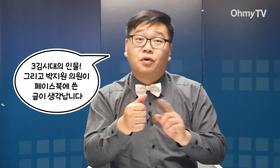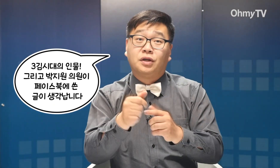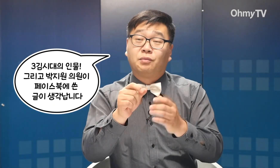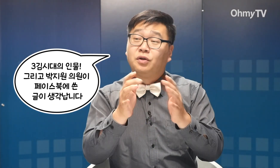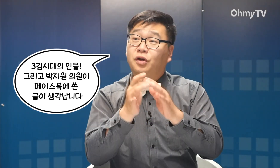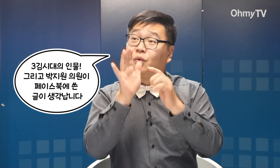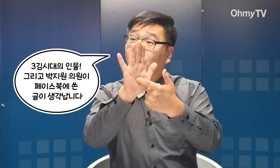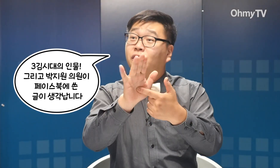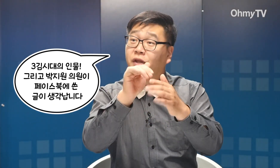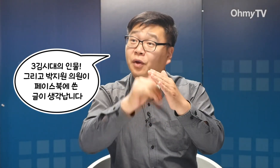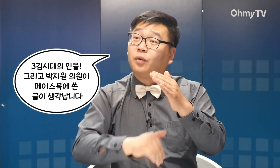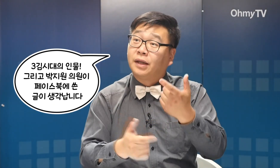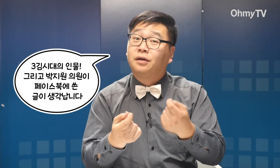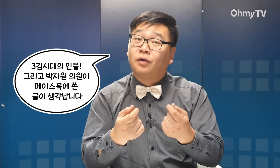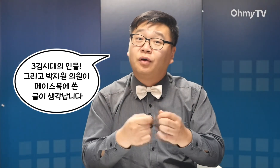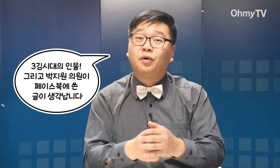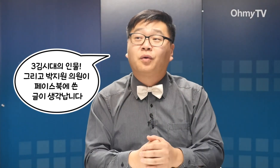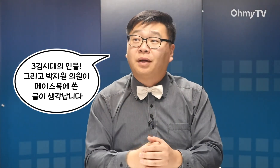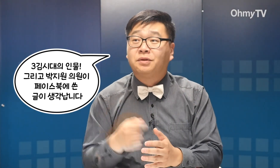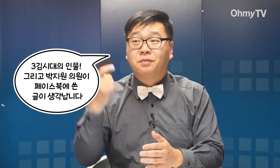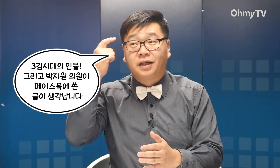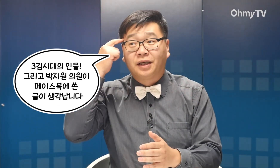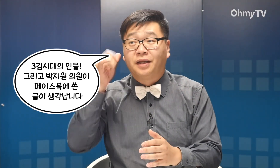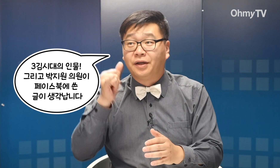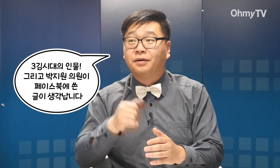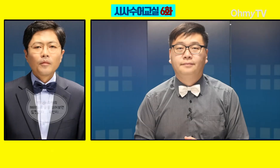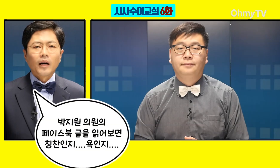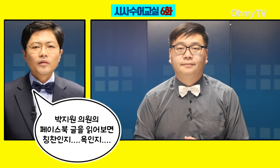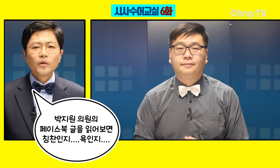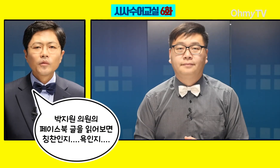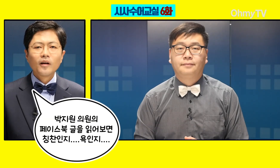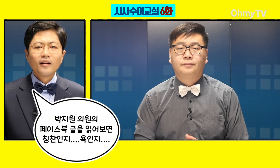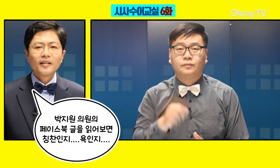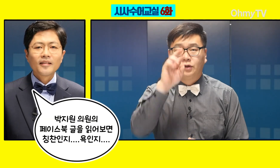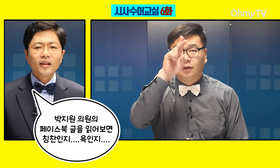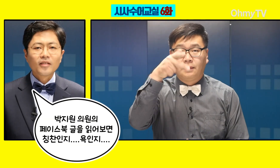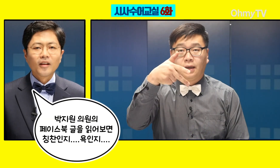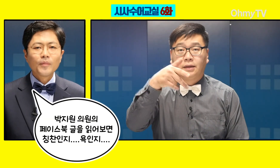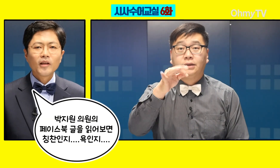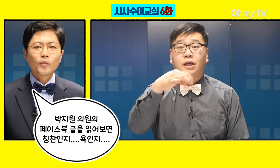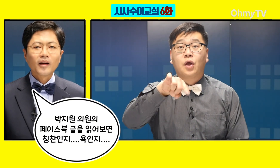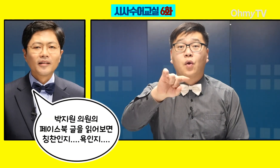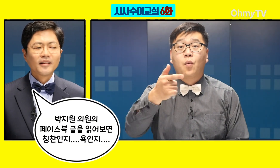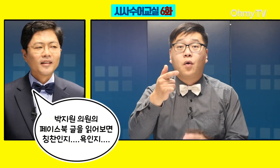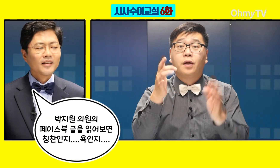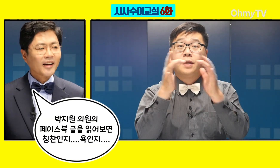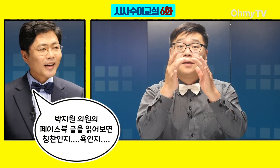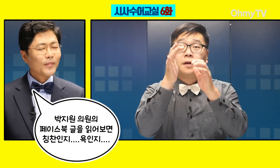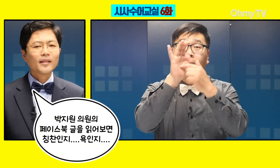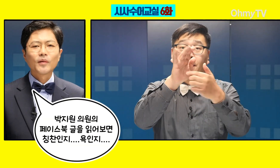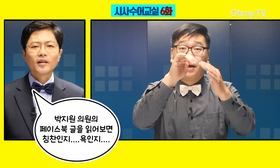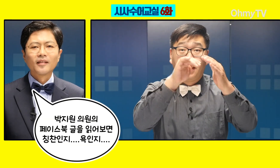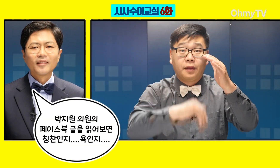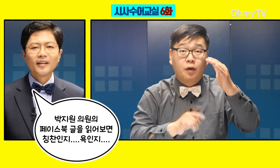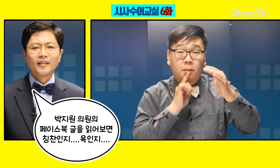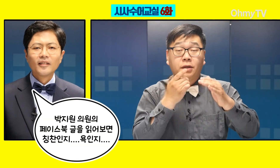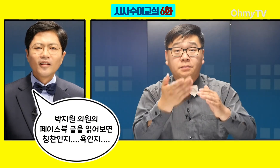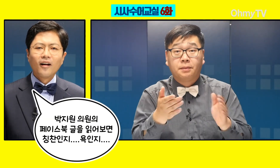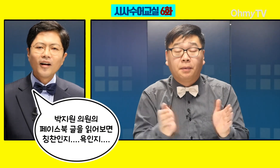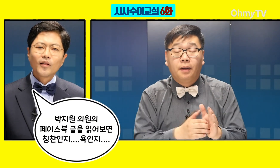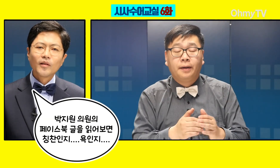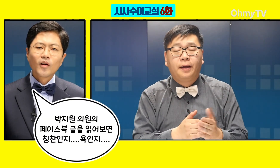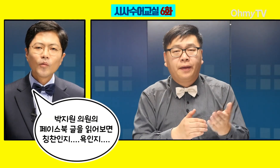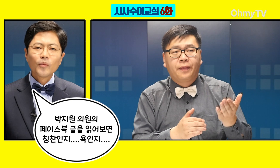박지원 의원이 인터넷에 올렸던 내용 같은 거 이런 게 갑자기 생각이 나네요. 박지원 의원이 썼던 페이스북의 글을 잠깐 말씀해